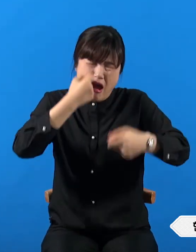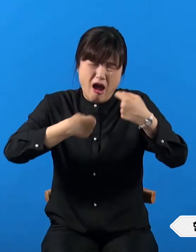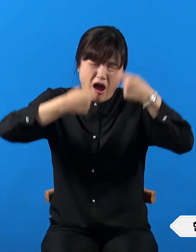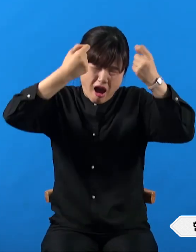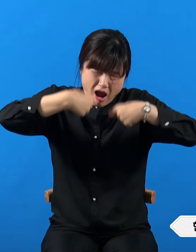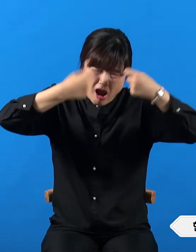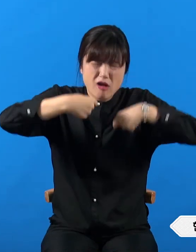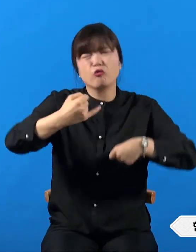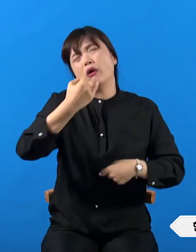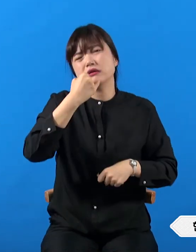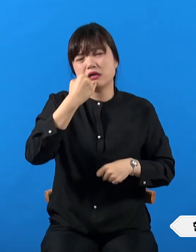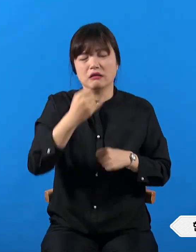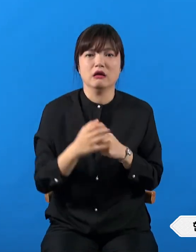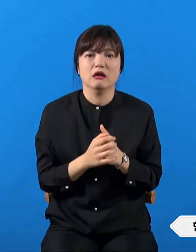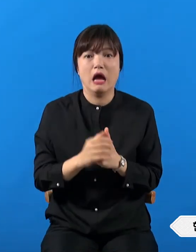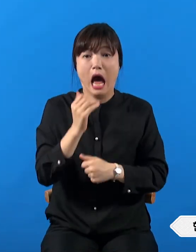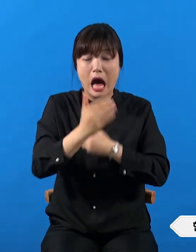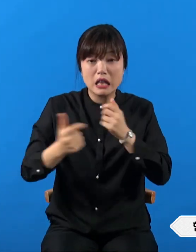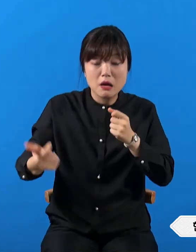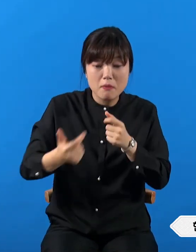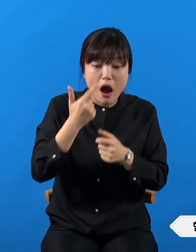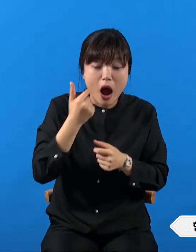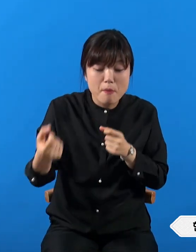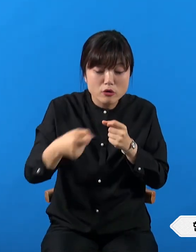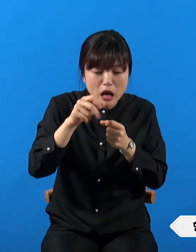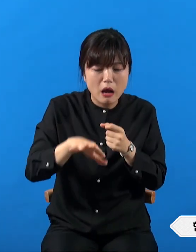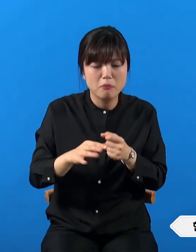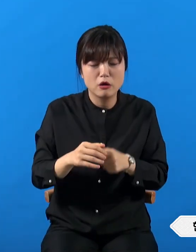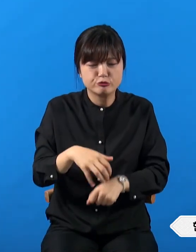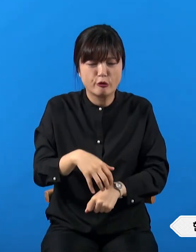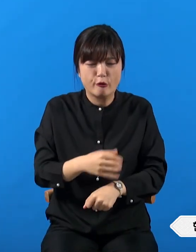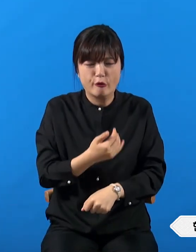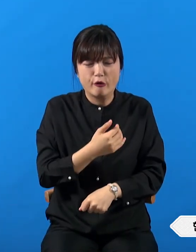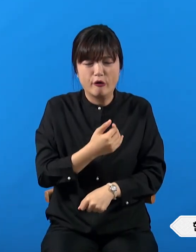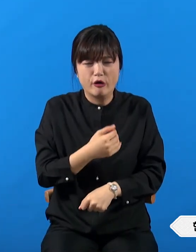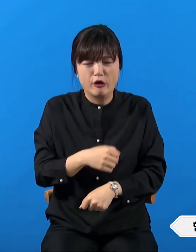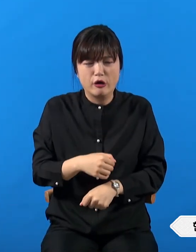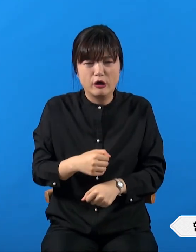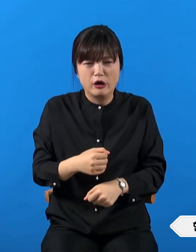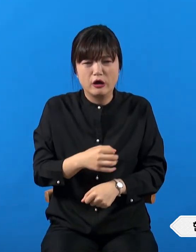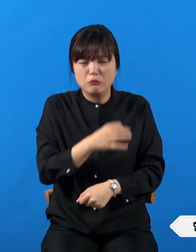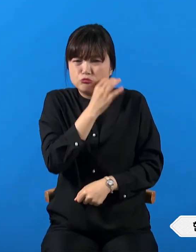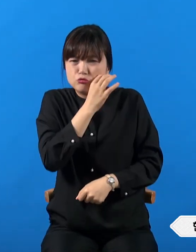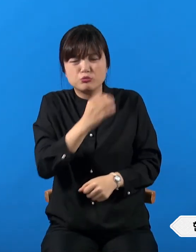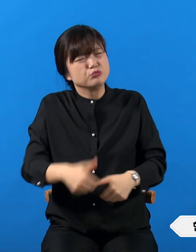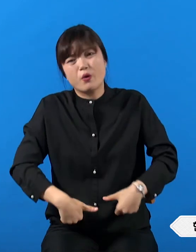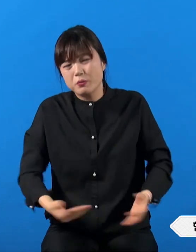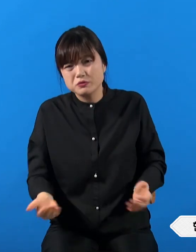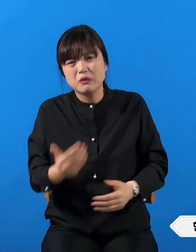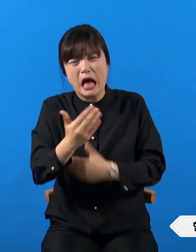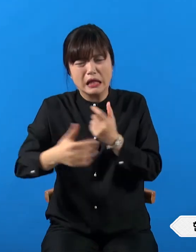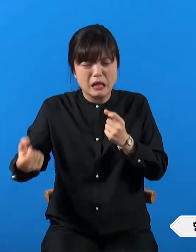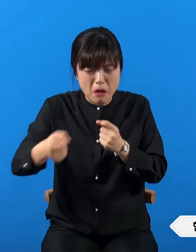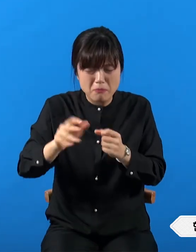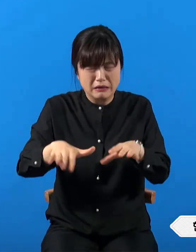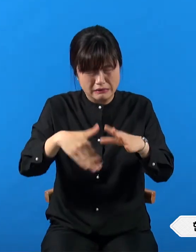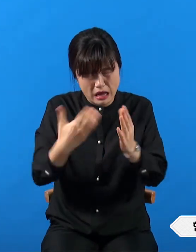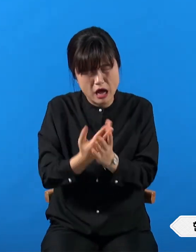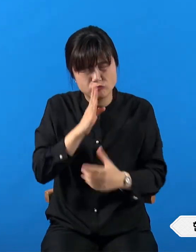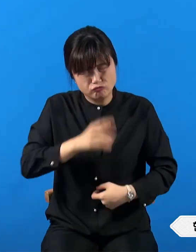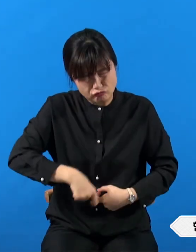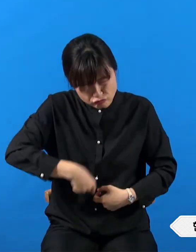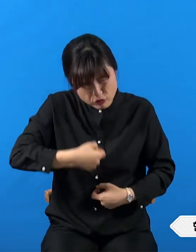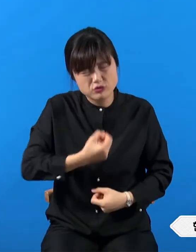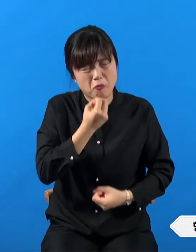통곡도 좋습니다. 아버지 앞에서는 거리낄 것이 없습니다. 다 쏟아놓고 아버지 앞에